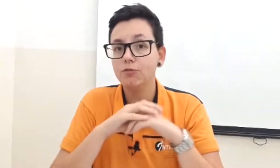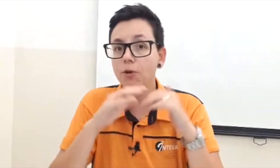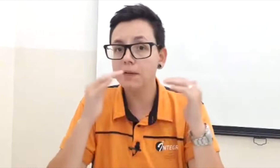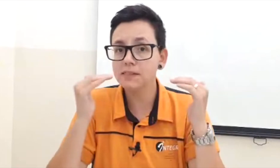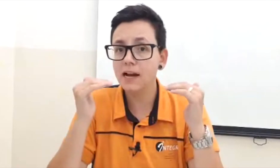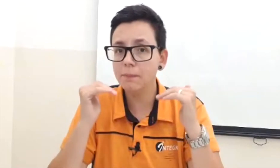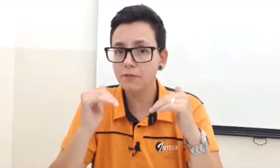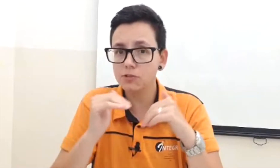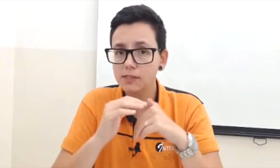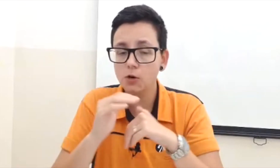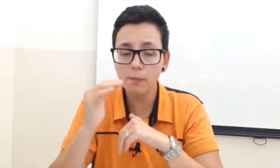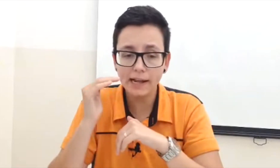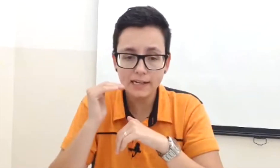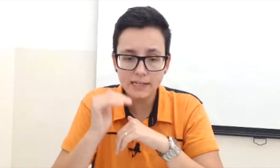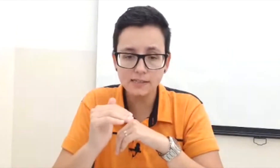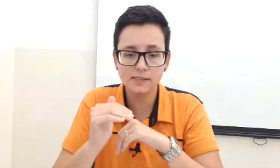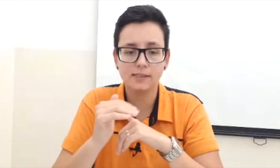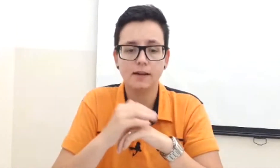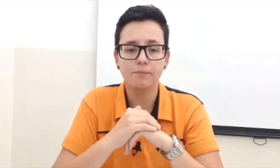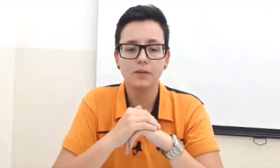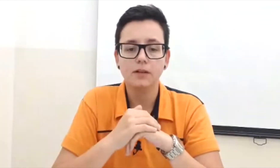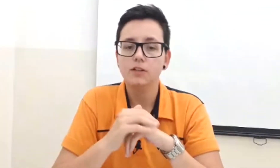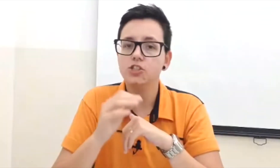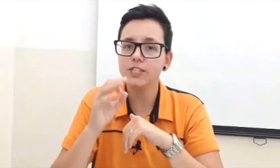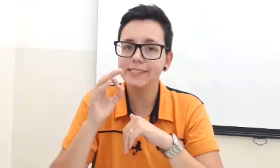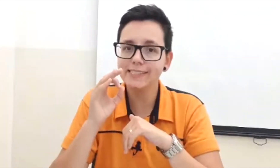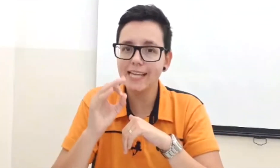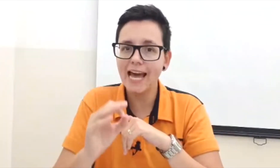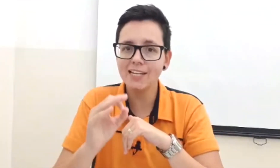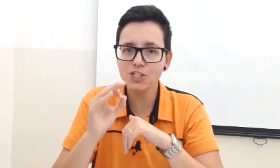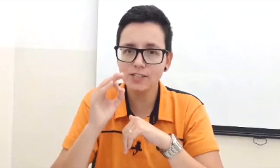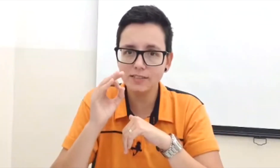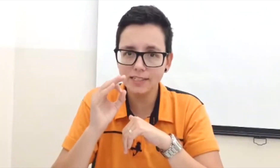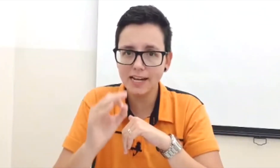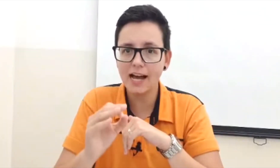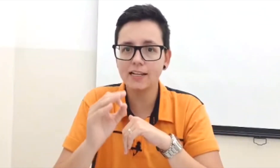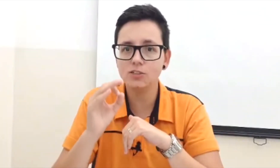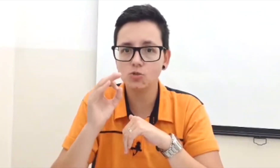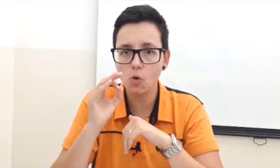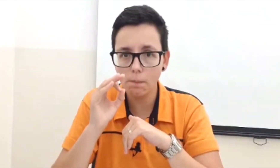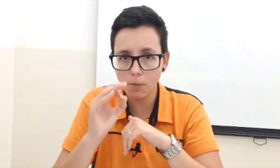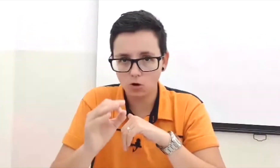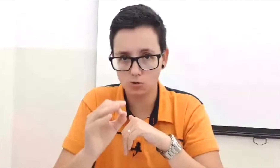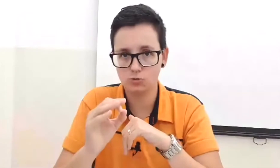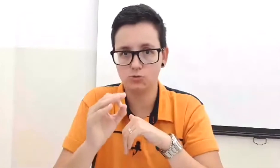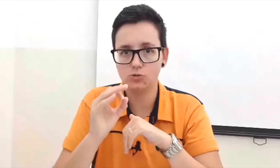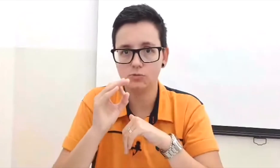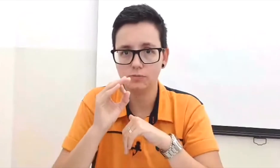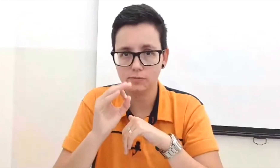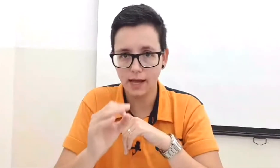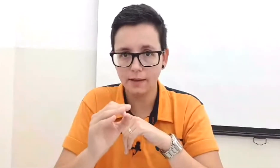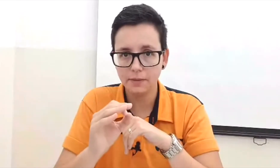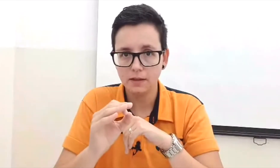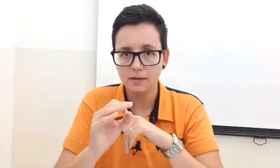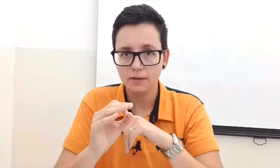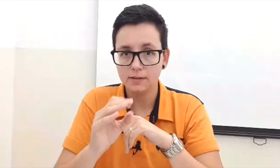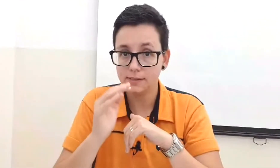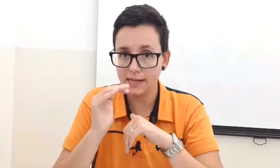vou passar para você uma lista de 7 sinais compostos, tá? 7